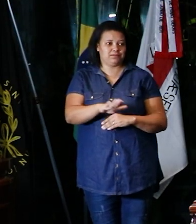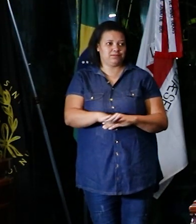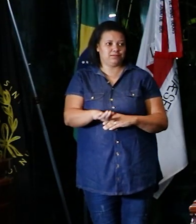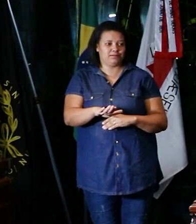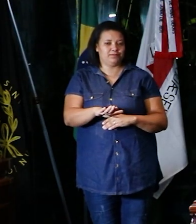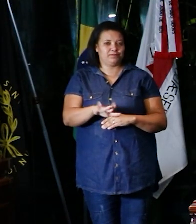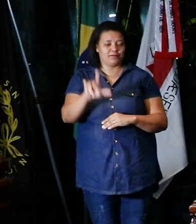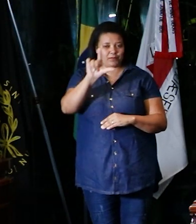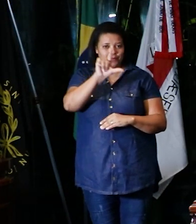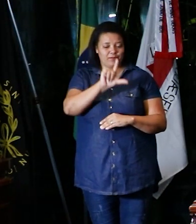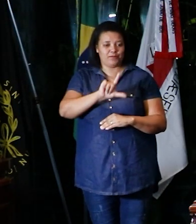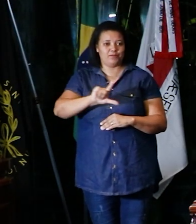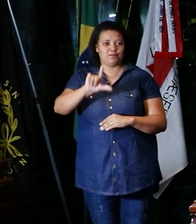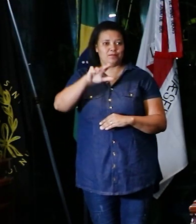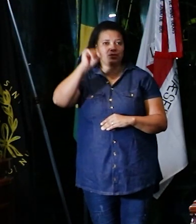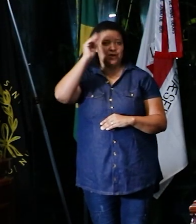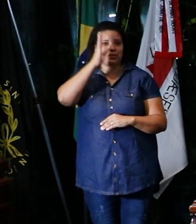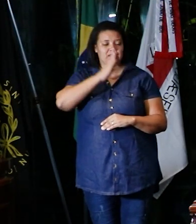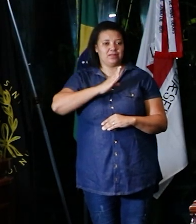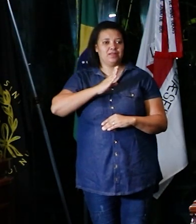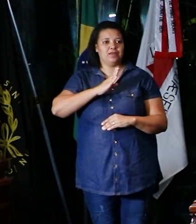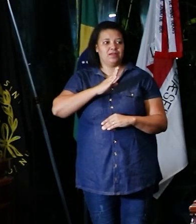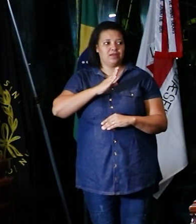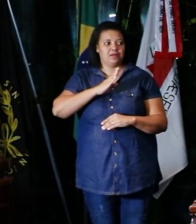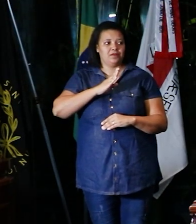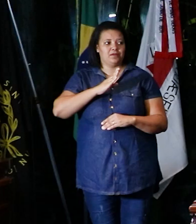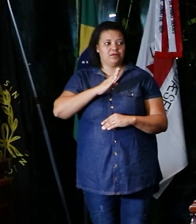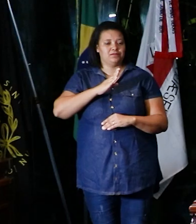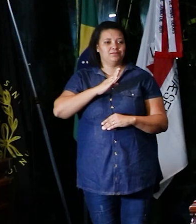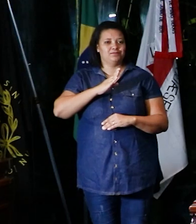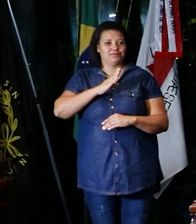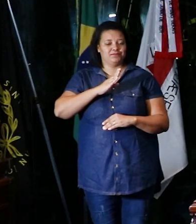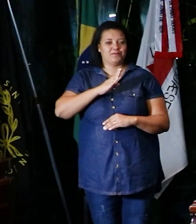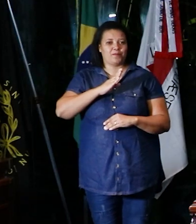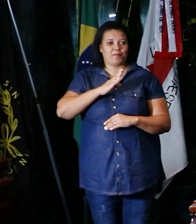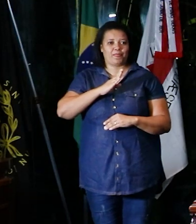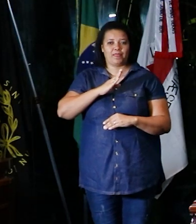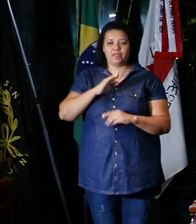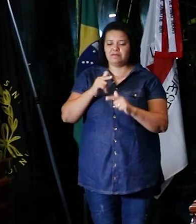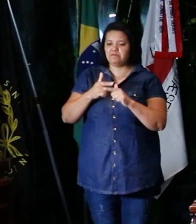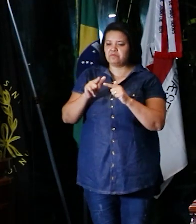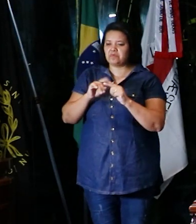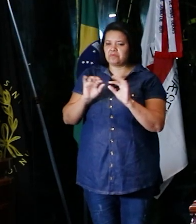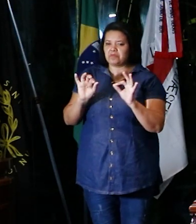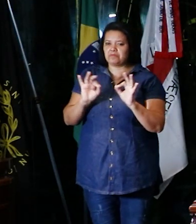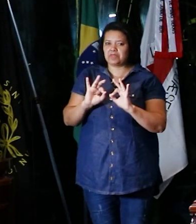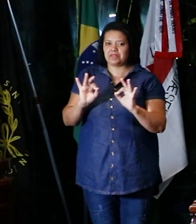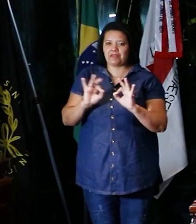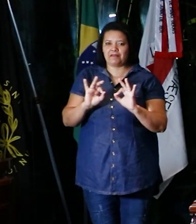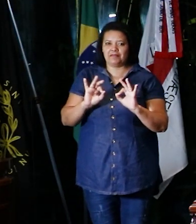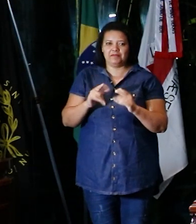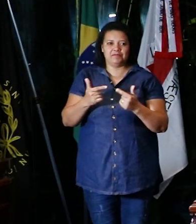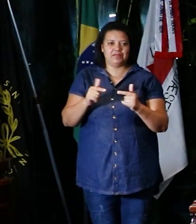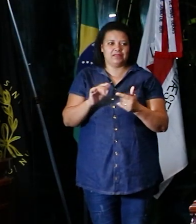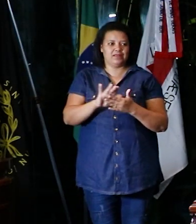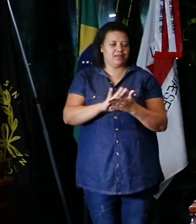A literatura infantil brasileira passa sem ele, sem problema nenhum.